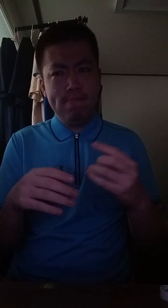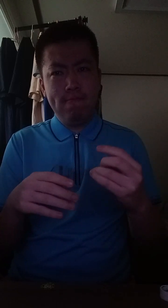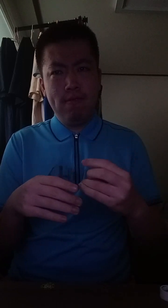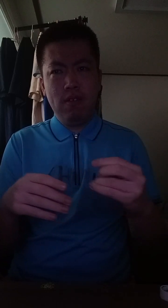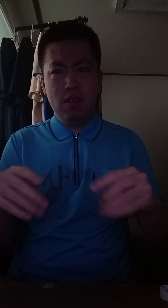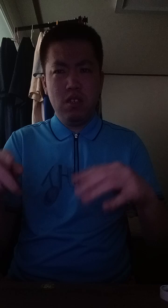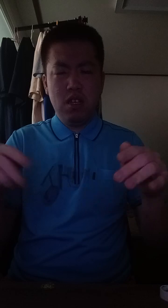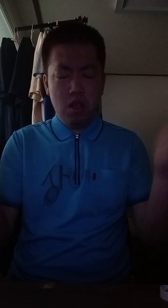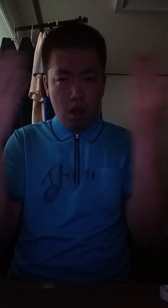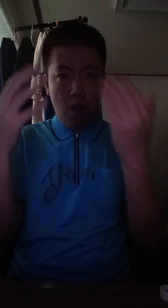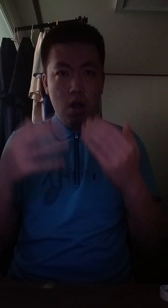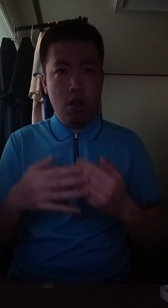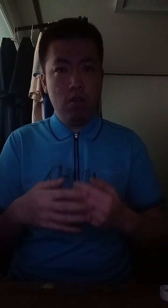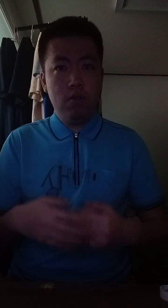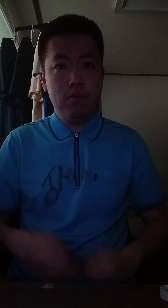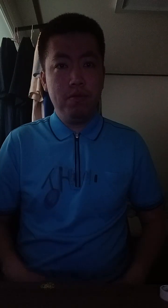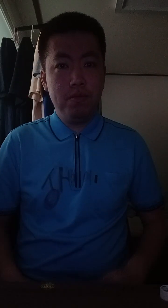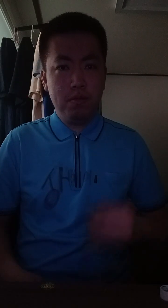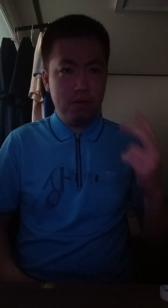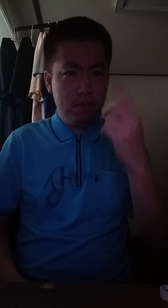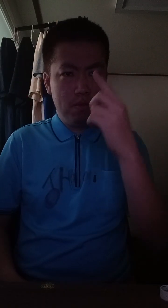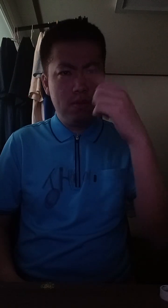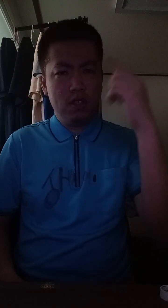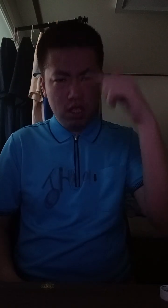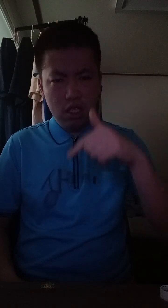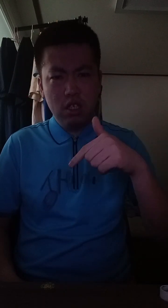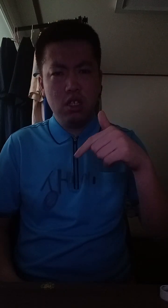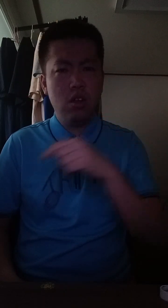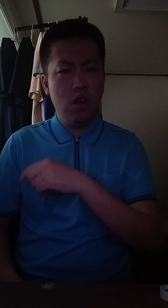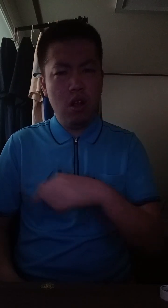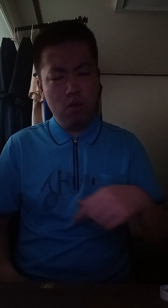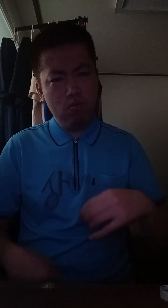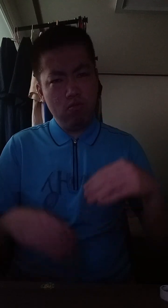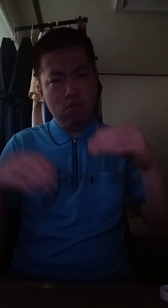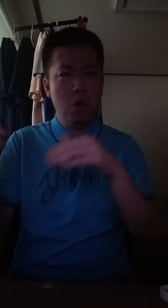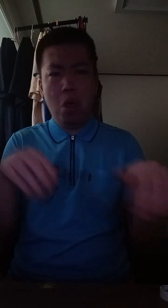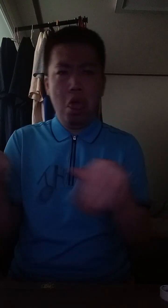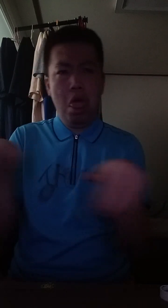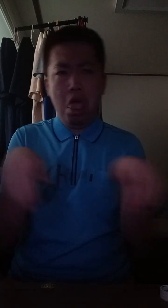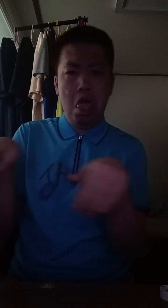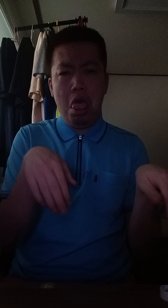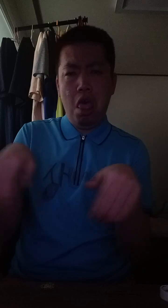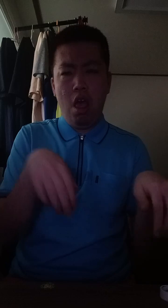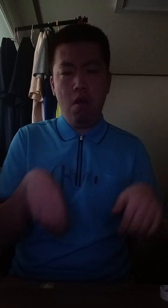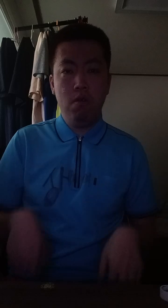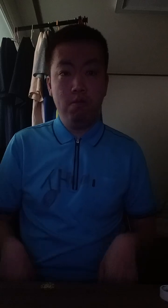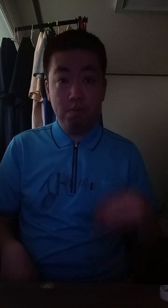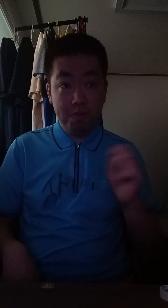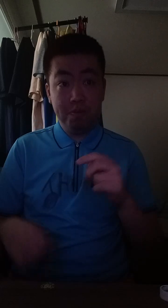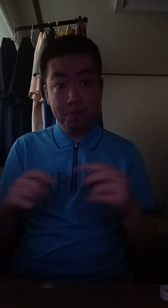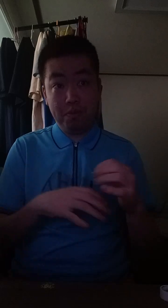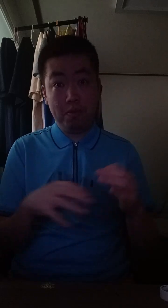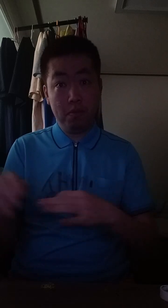물속으로 사라집니다. 얼굴은 물속에 잠긴 채 다리만 허우적거립니다. 이를 본 아이의 아버지가 달려가